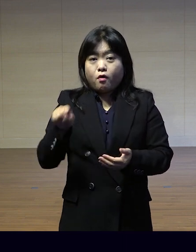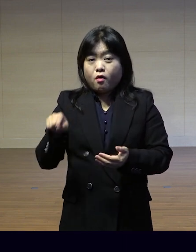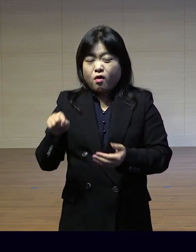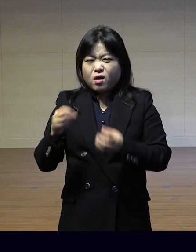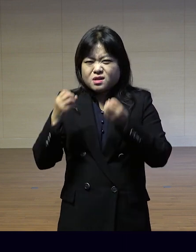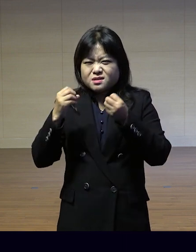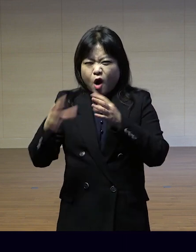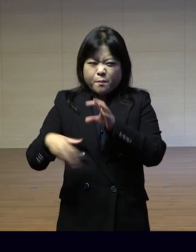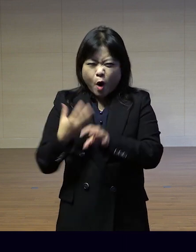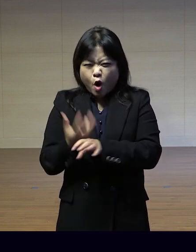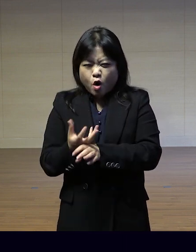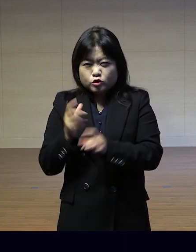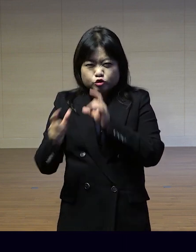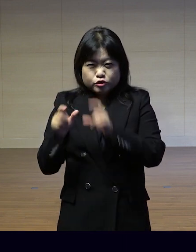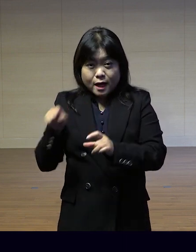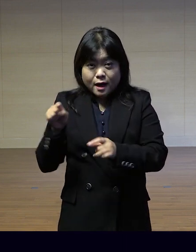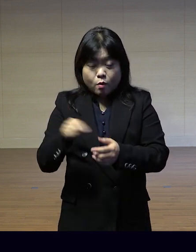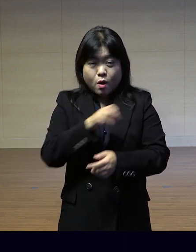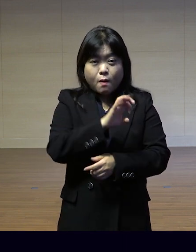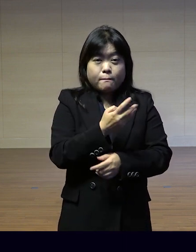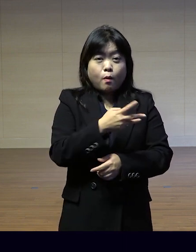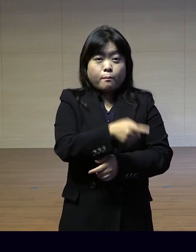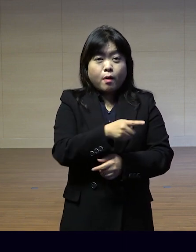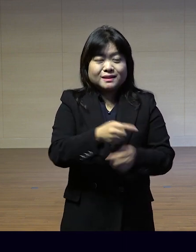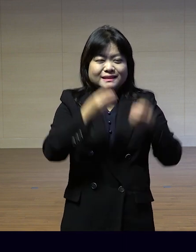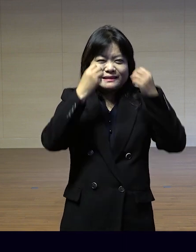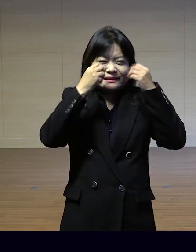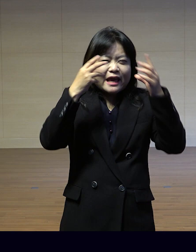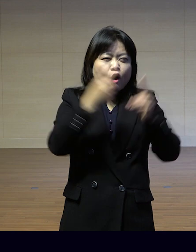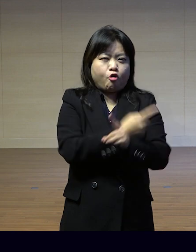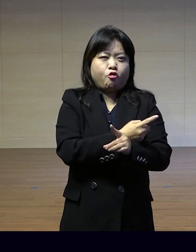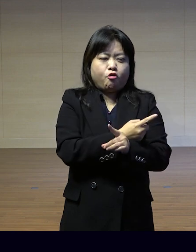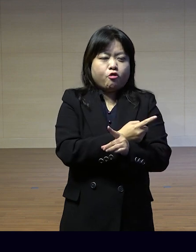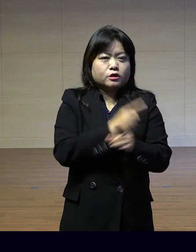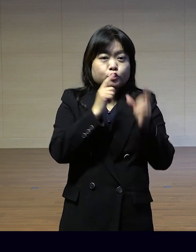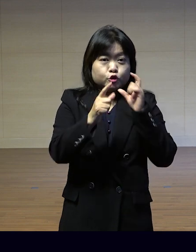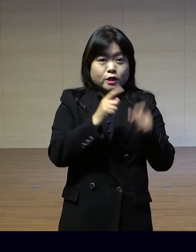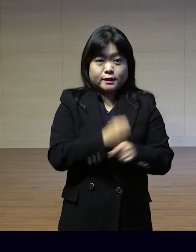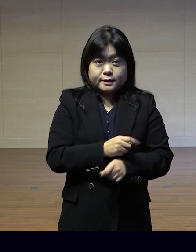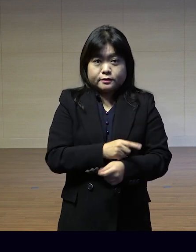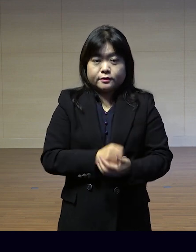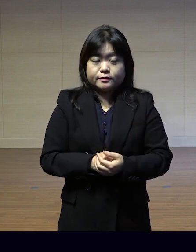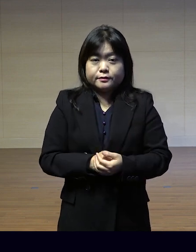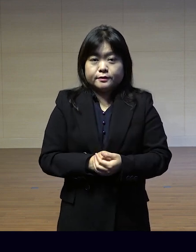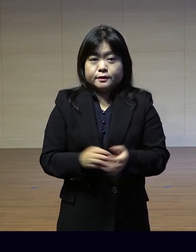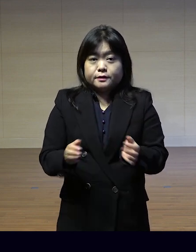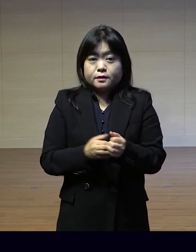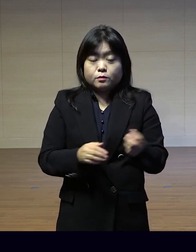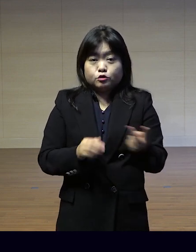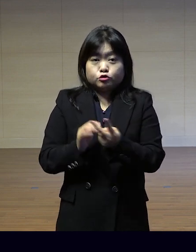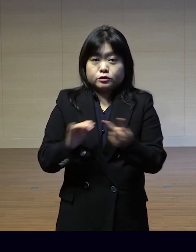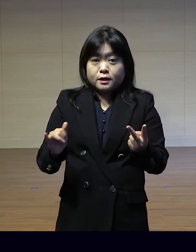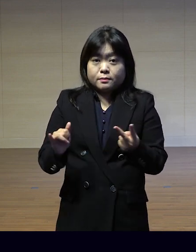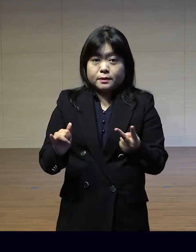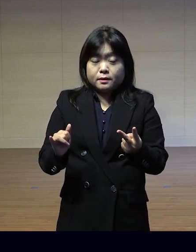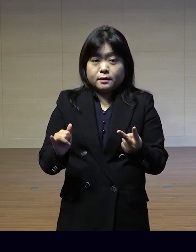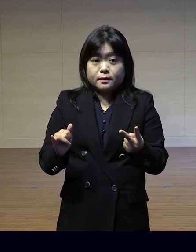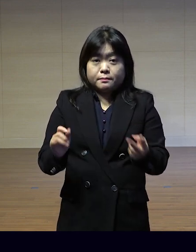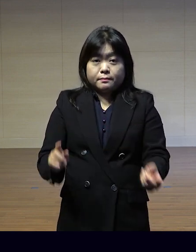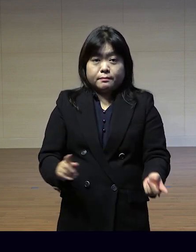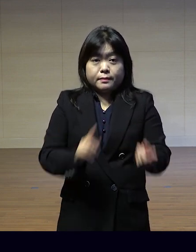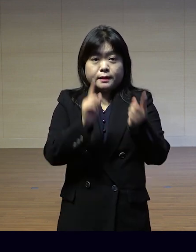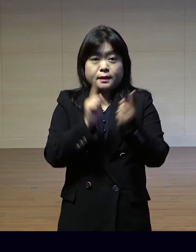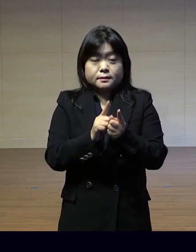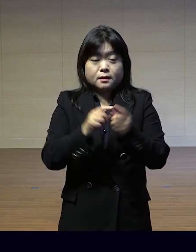혁명을 주장하고 칼 포퍼는 개혁을 주장했어요. 그래서 두 사람이 직접 한 자리에